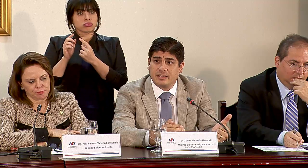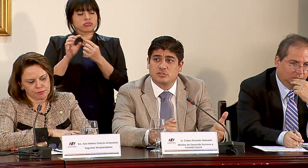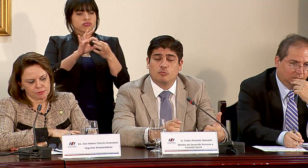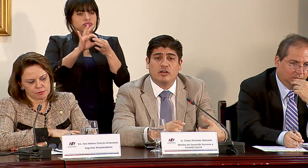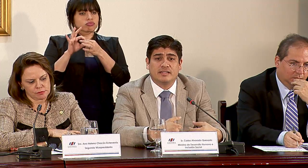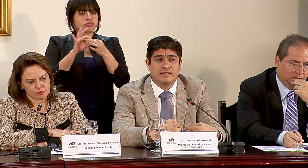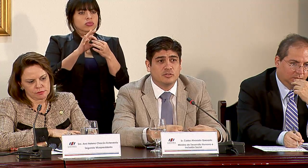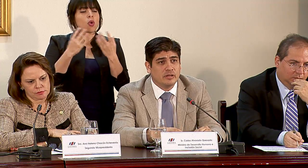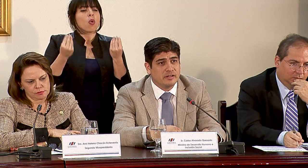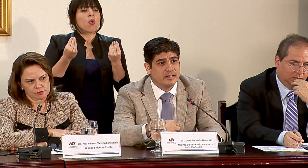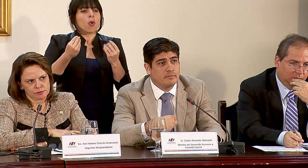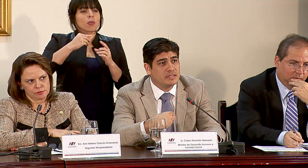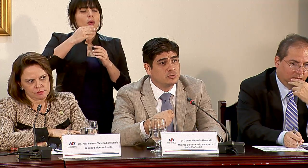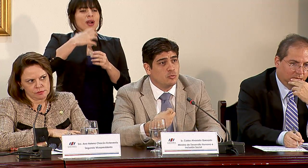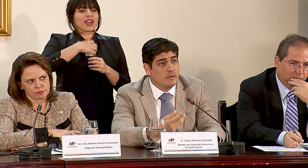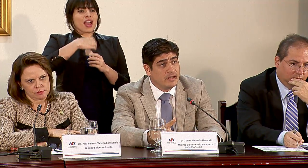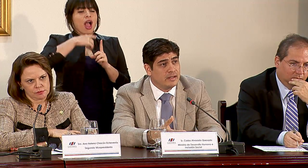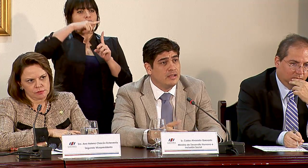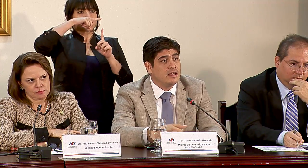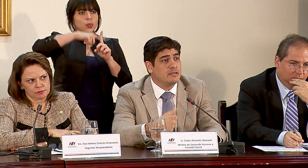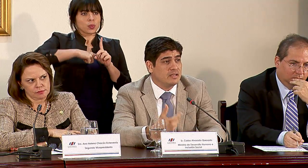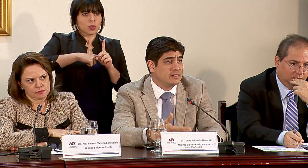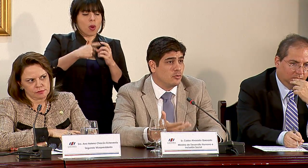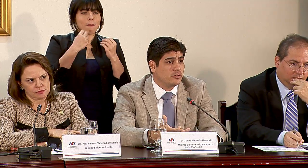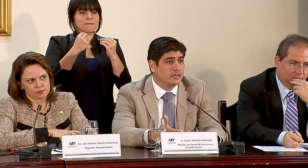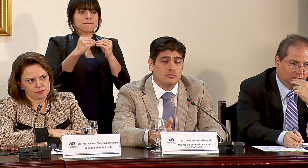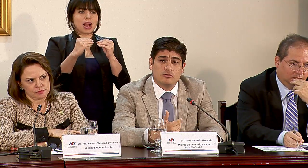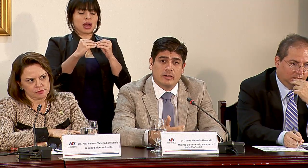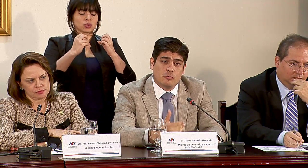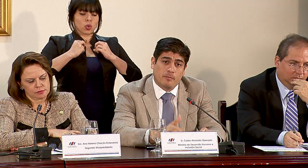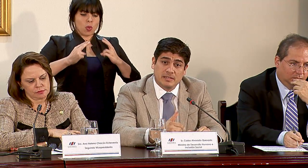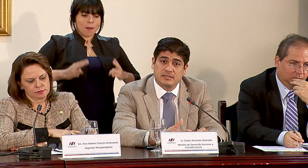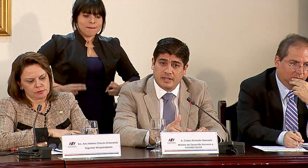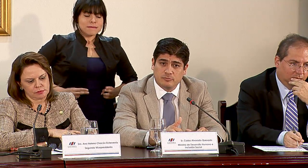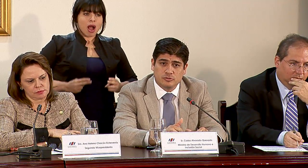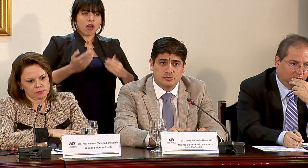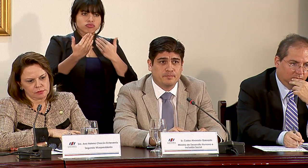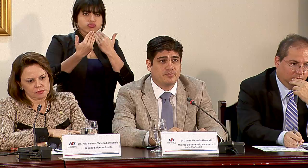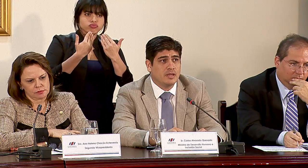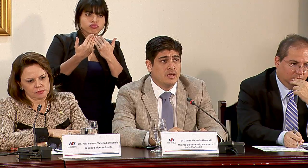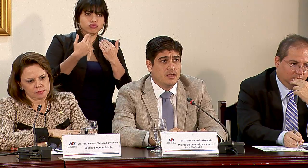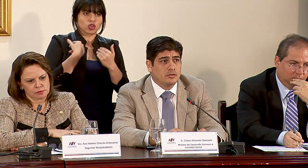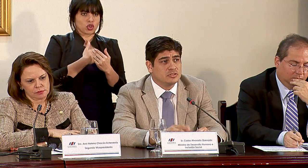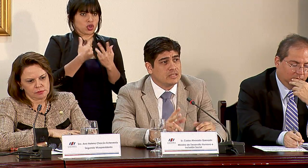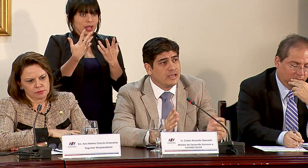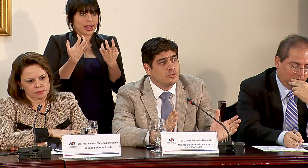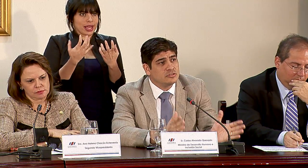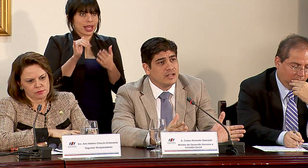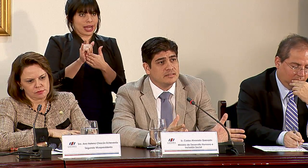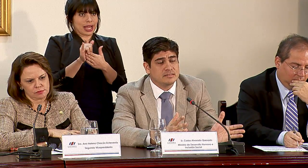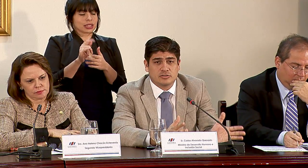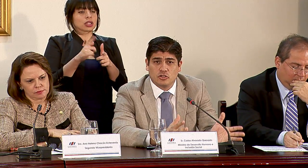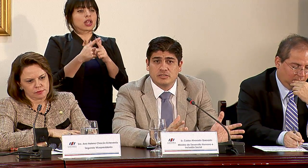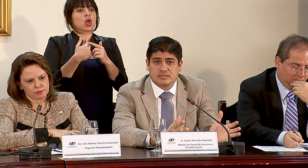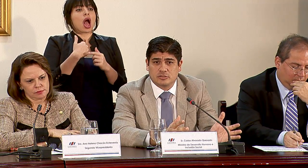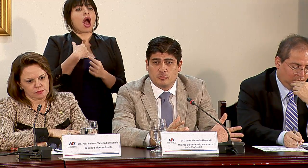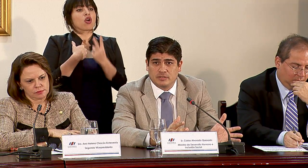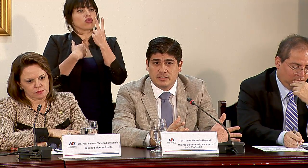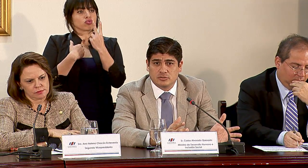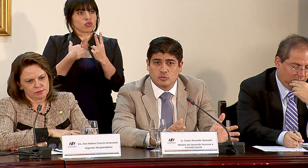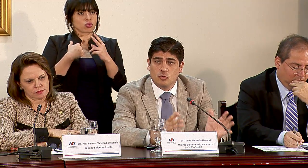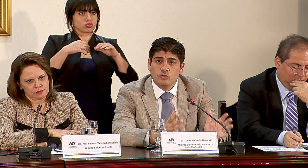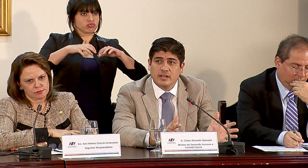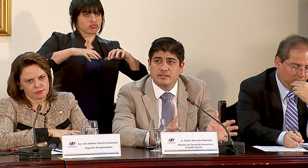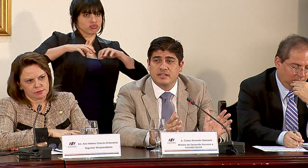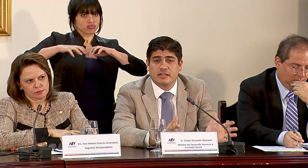este nivel de quejas, cómo atender de una manera más humana y más acorde con lo que como país queremos. Entonces, hay dos grandes acciones que se